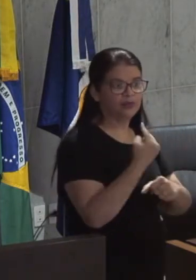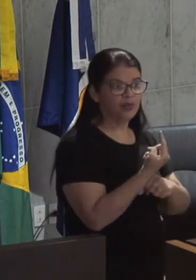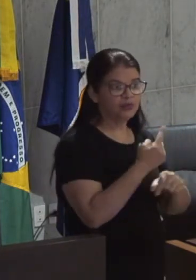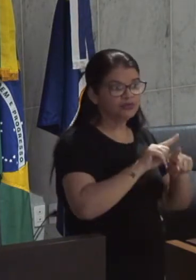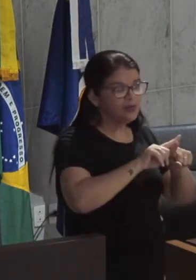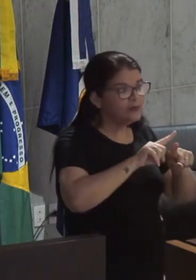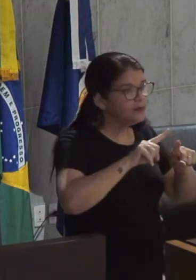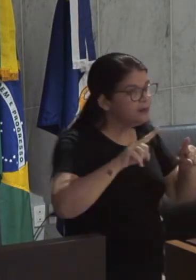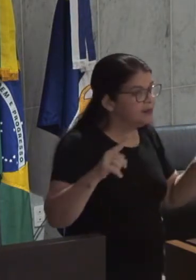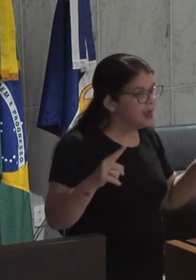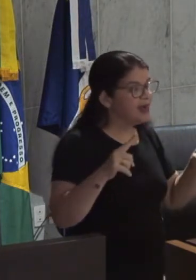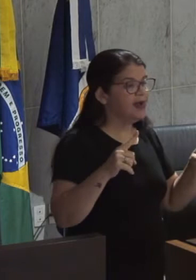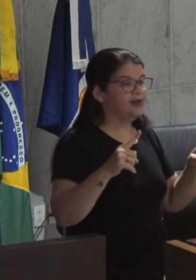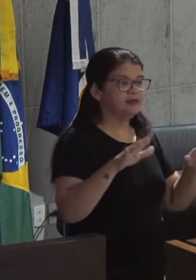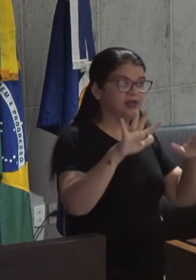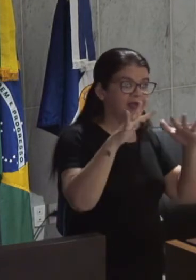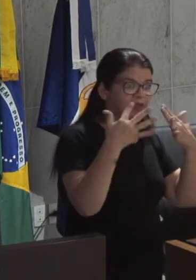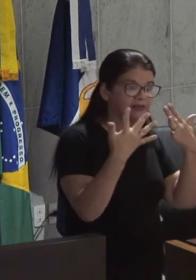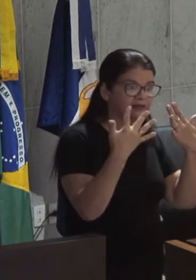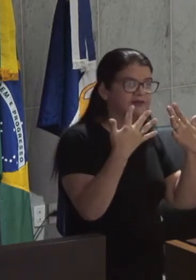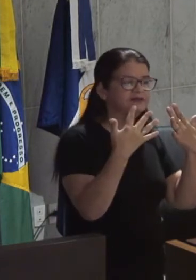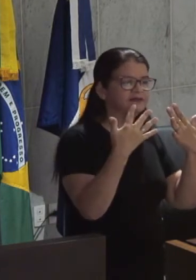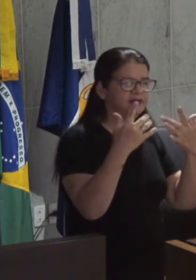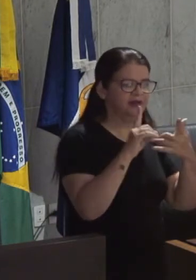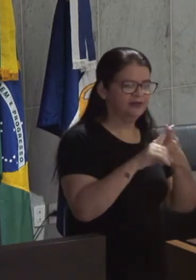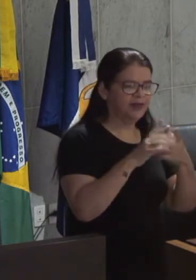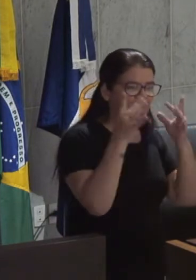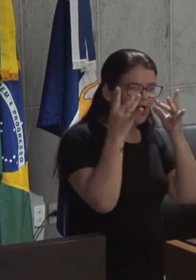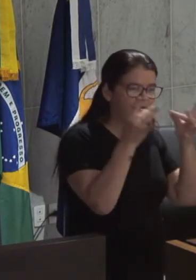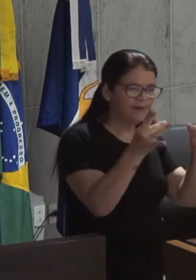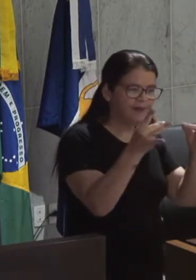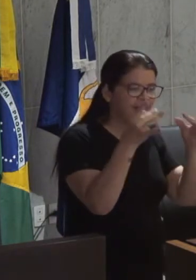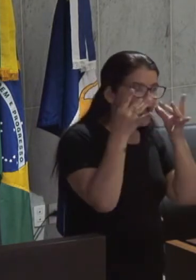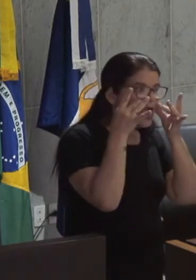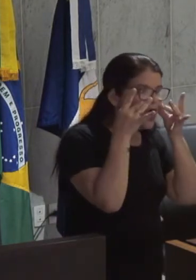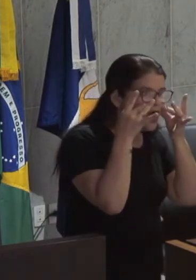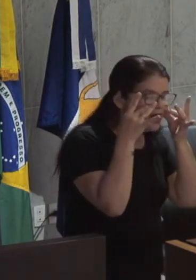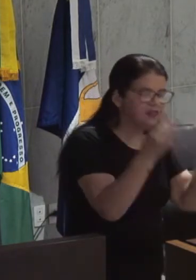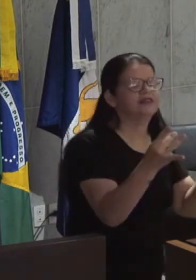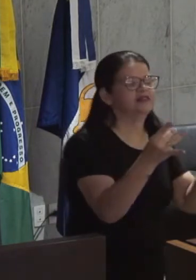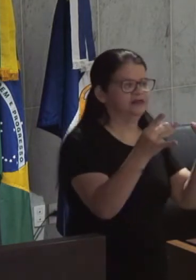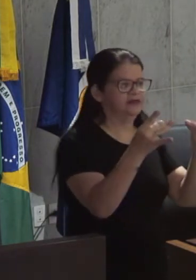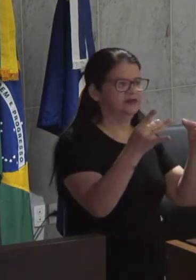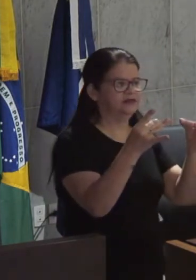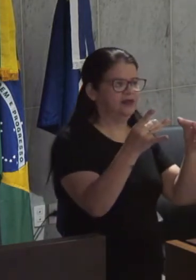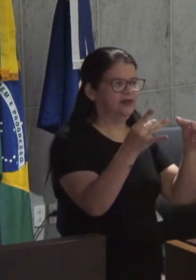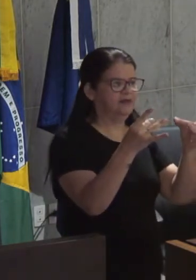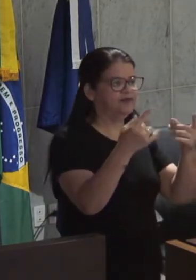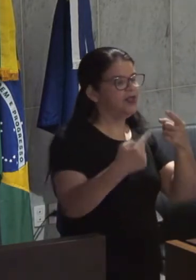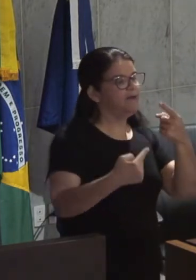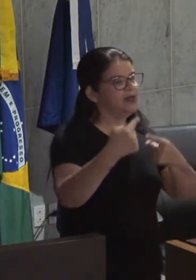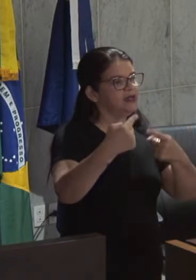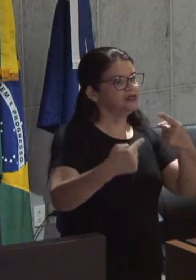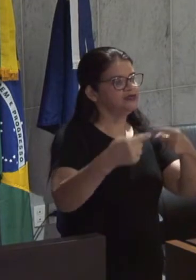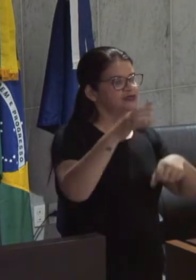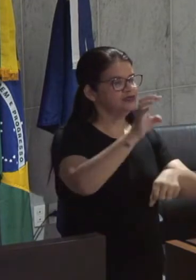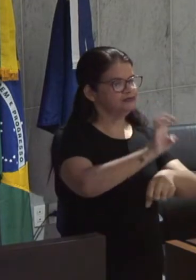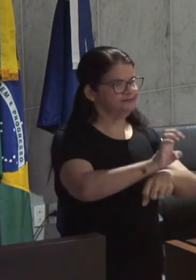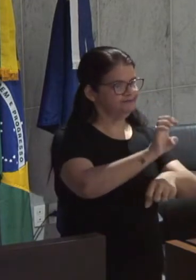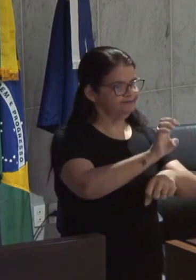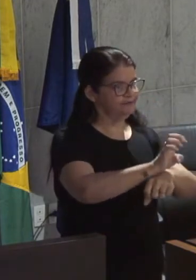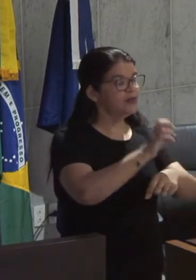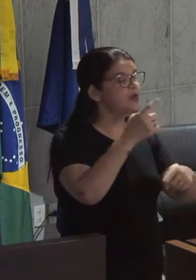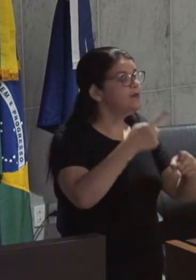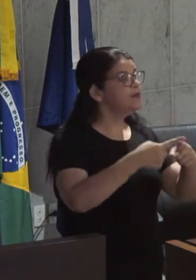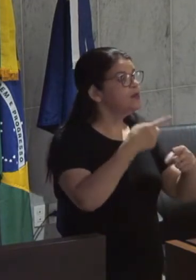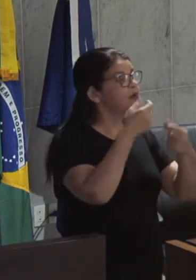Mas atenção também, e muita atenção para as disputas estaduais. Por